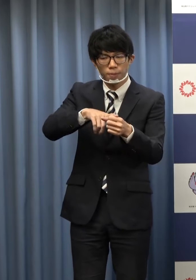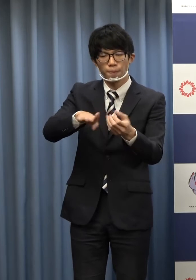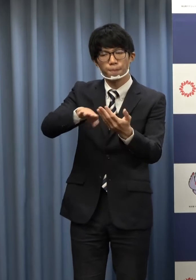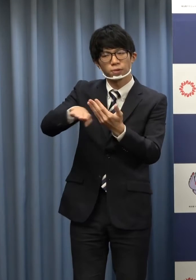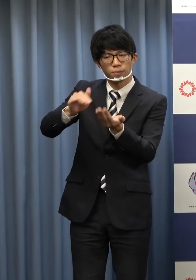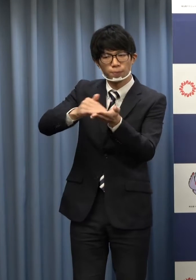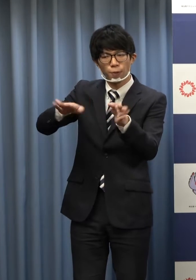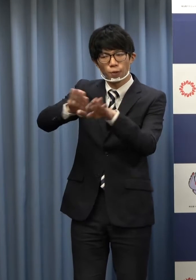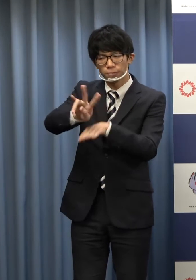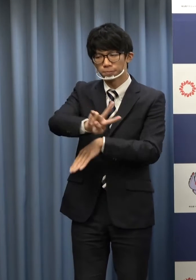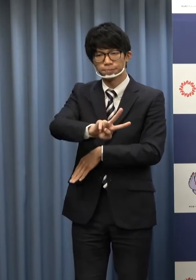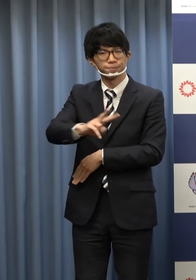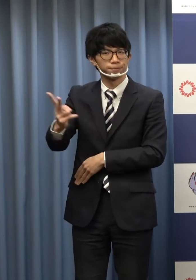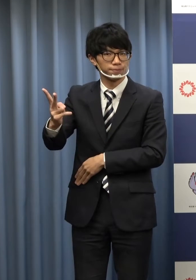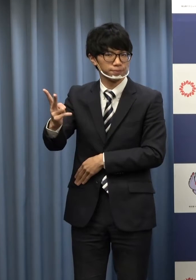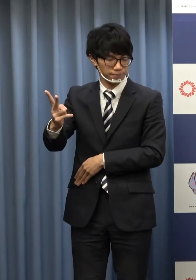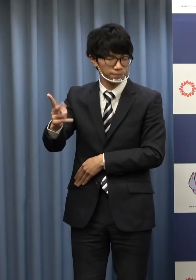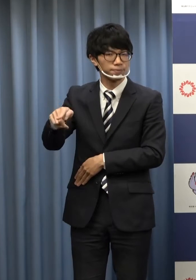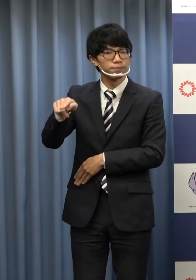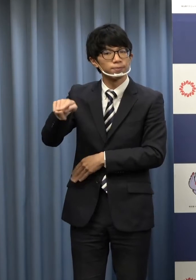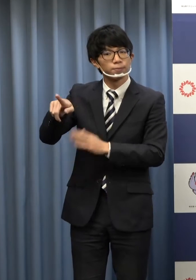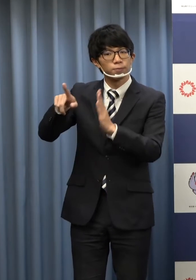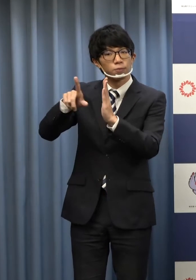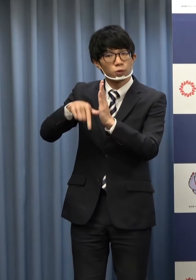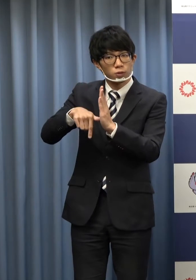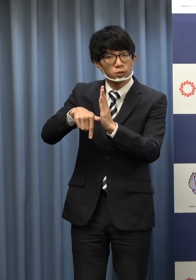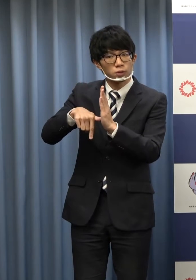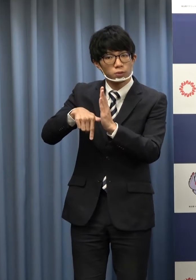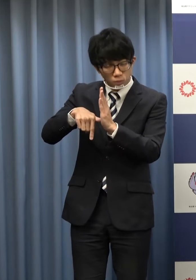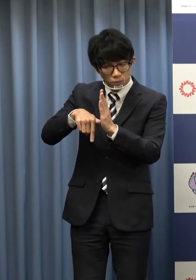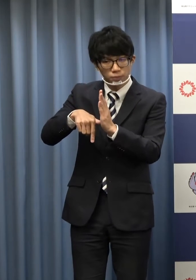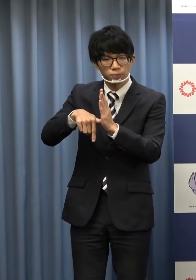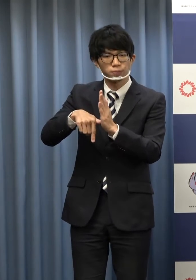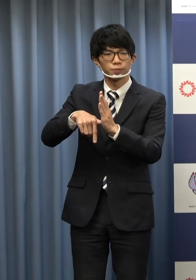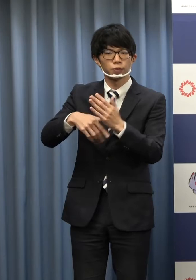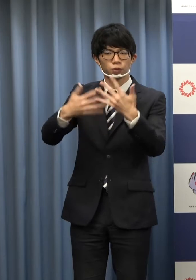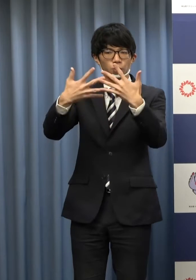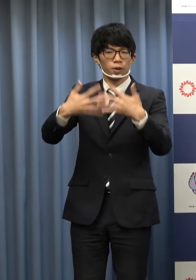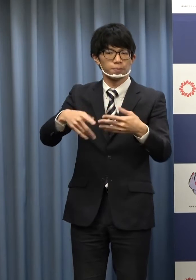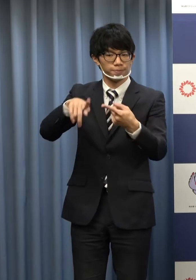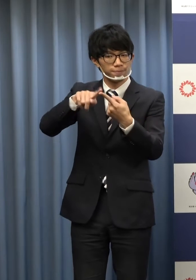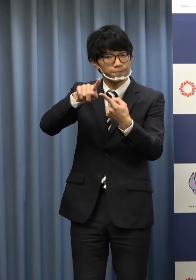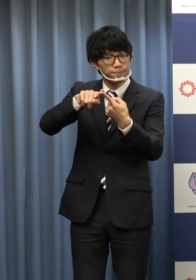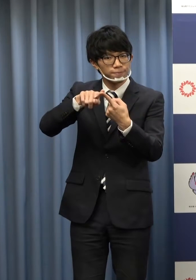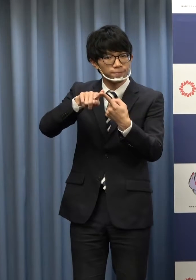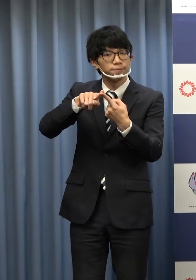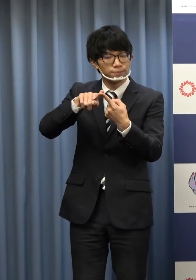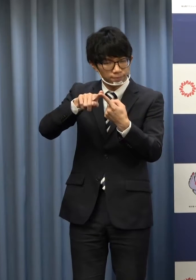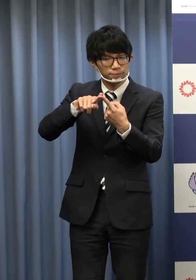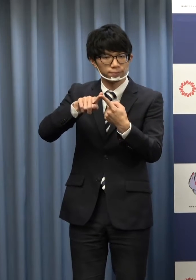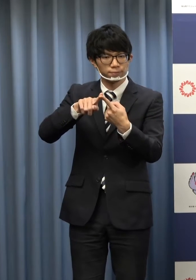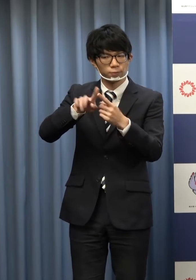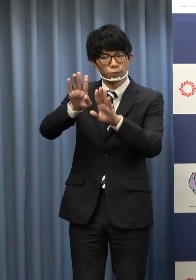医療機関に転院をさせる時の状況をですね、県の方で、